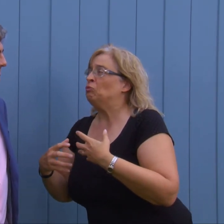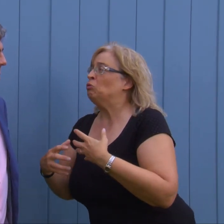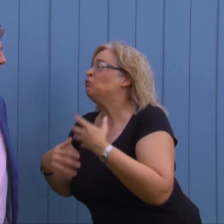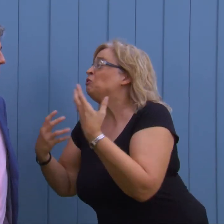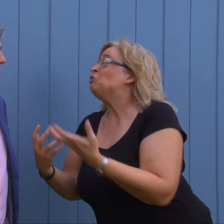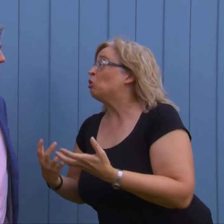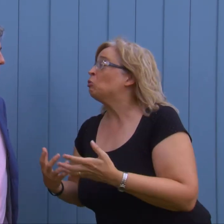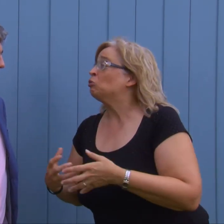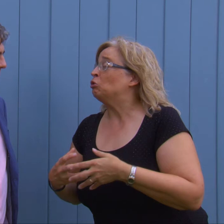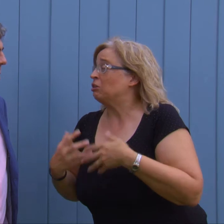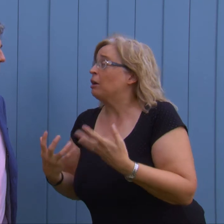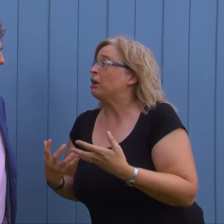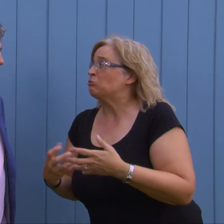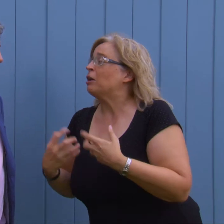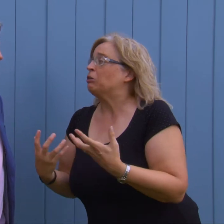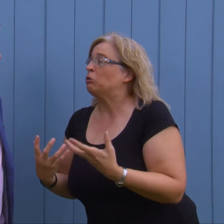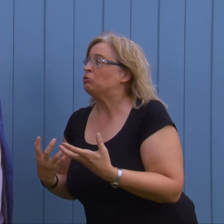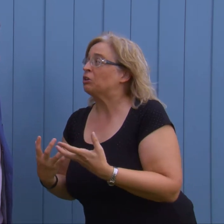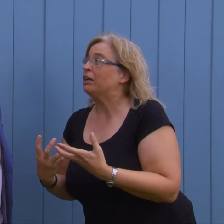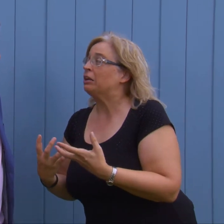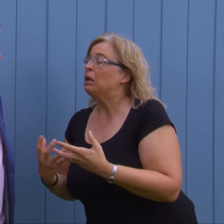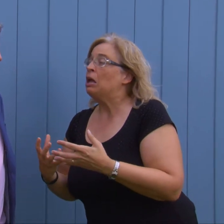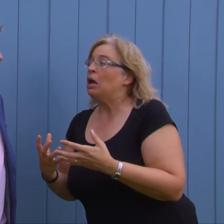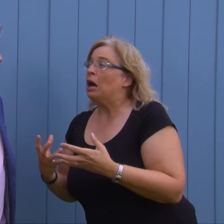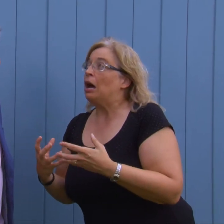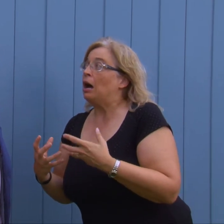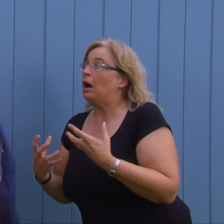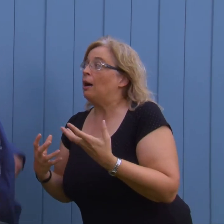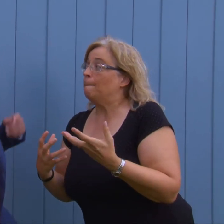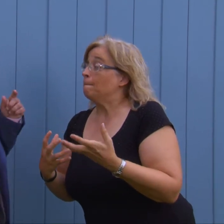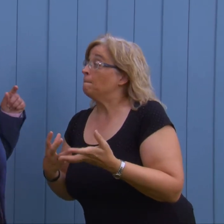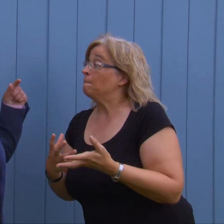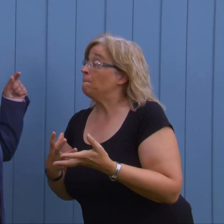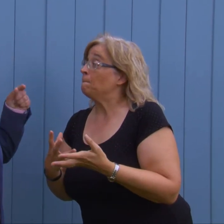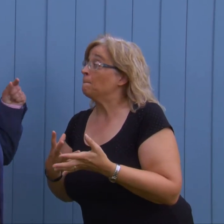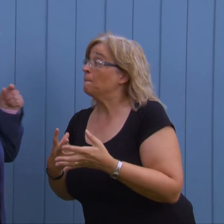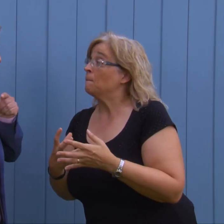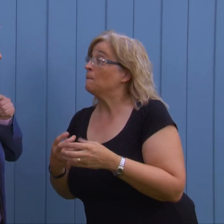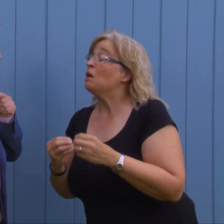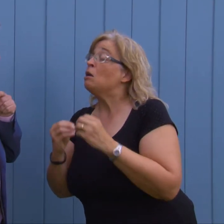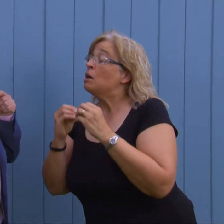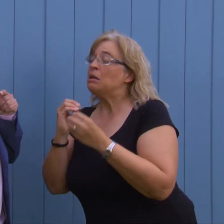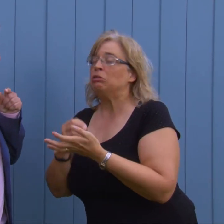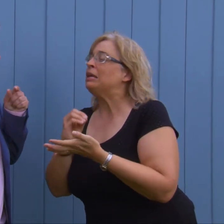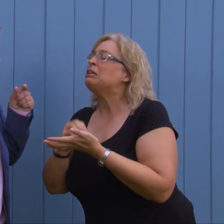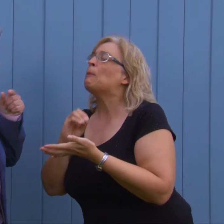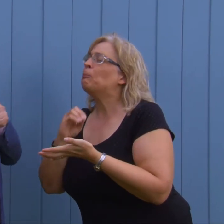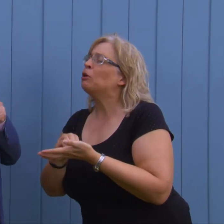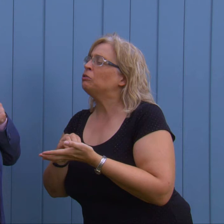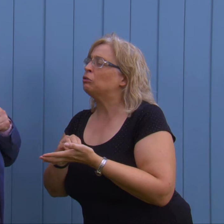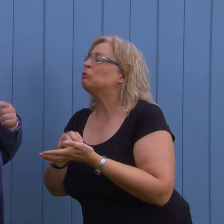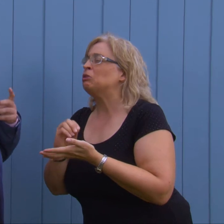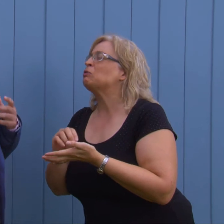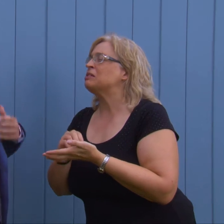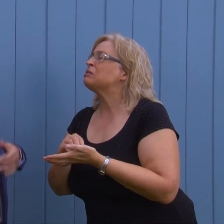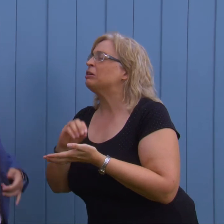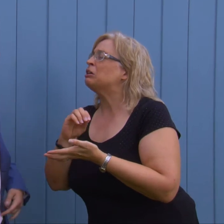nous vivions notre engagement interculturel. Alors, les ministères francophones ne sont plus nommés explicitement il n'y a comme pas les autochtones. Non, c'est ça. Les... Il n'y a